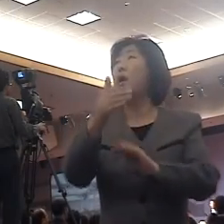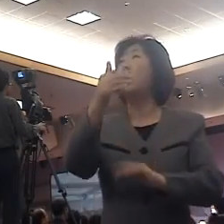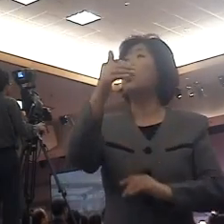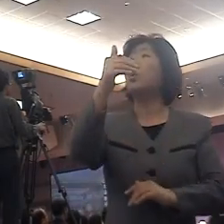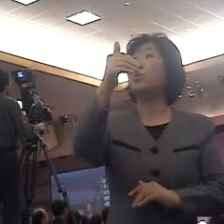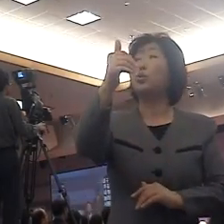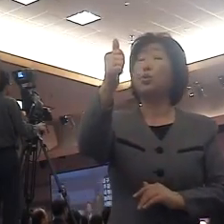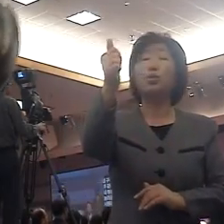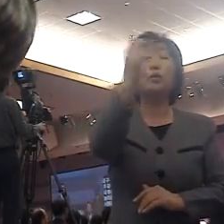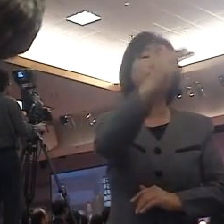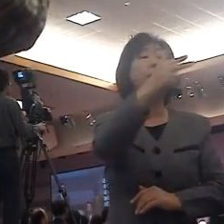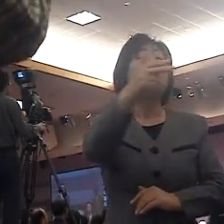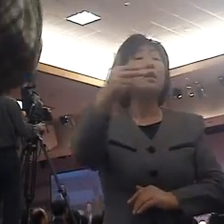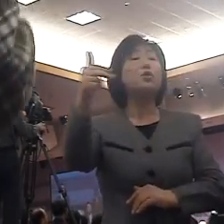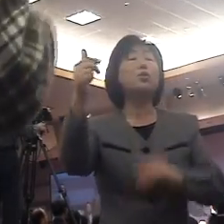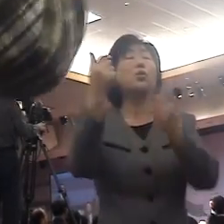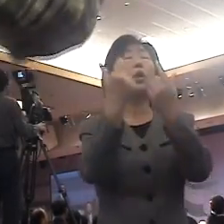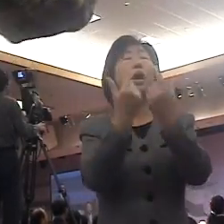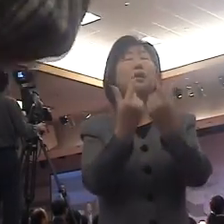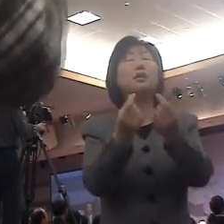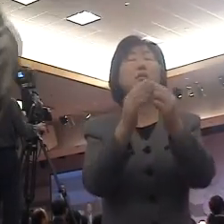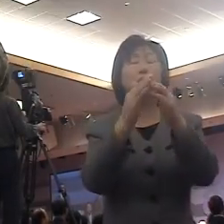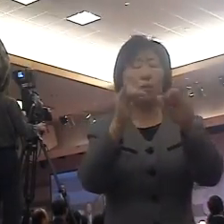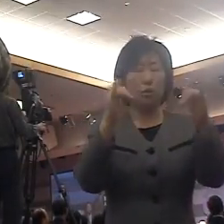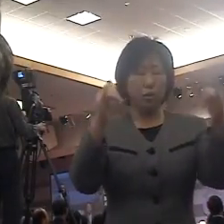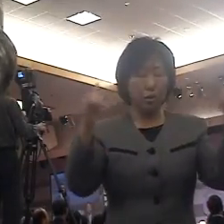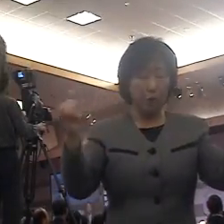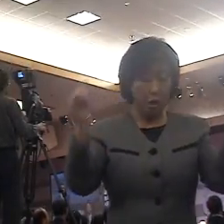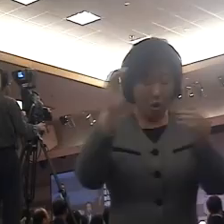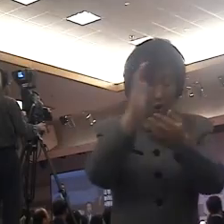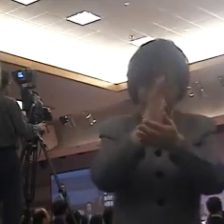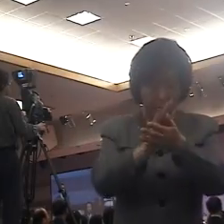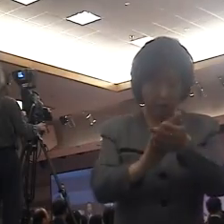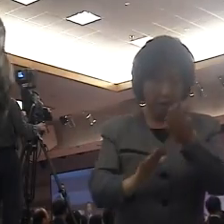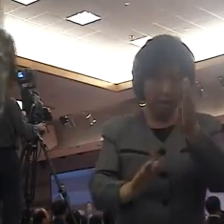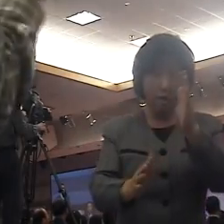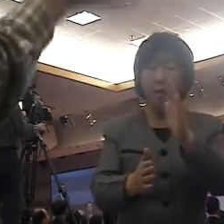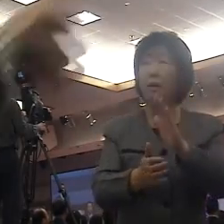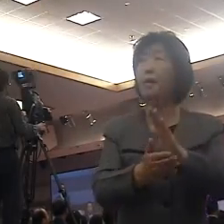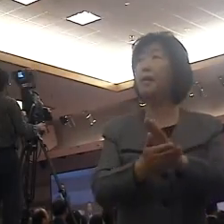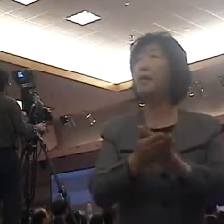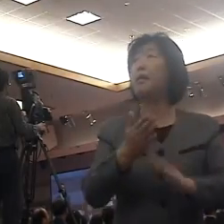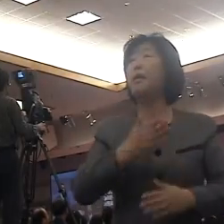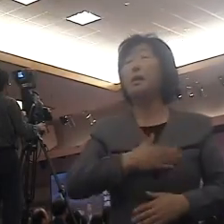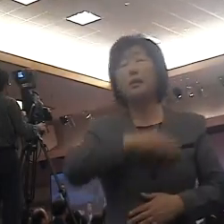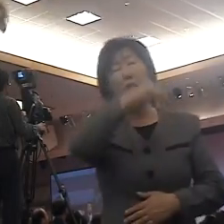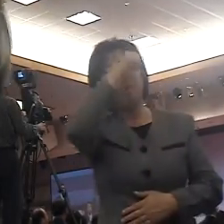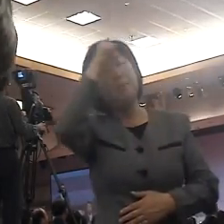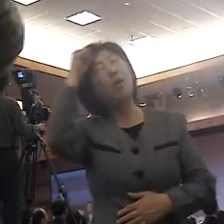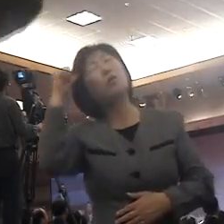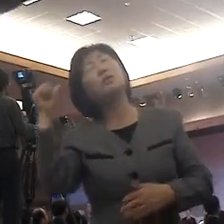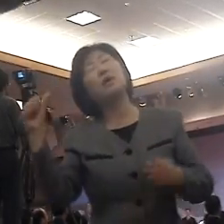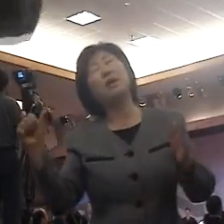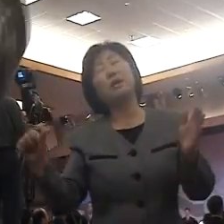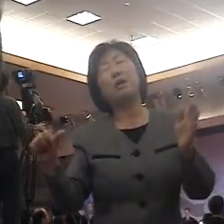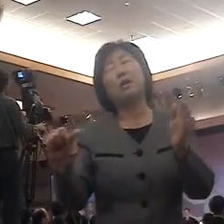구주 예수님, 주가 그분 없네.